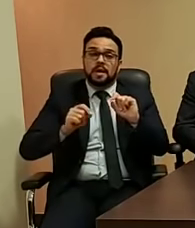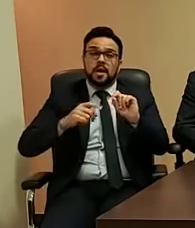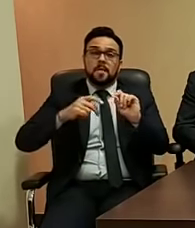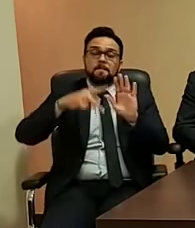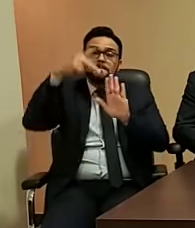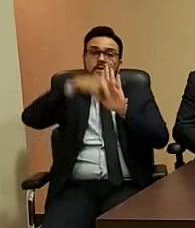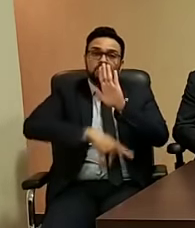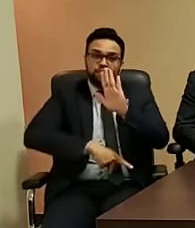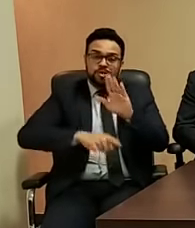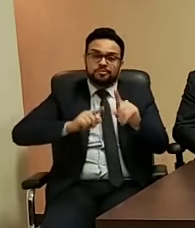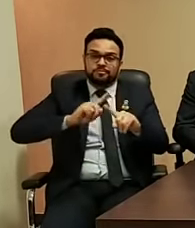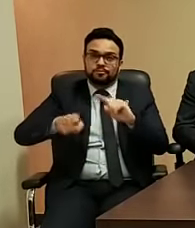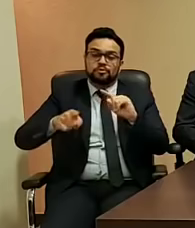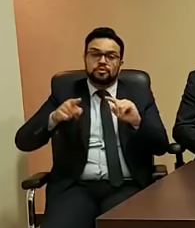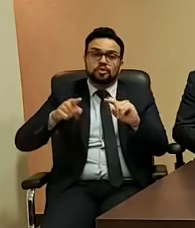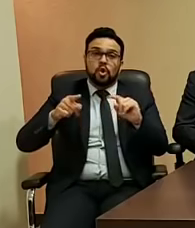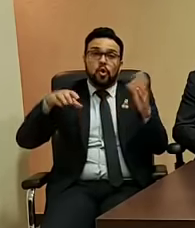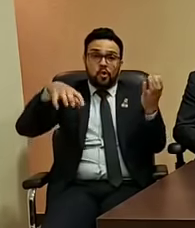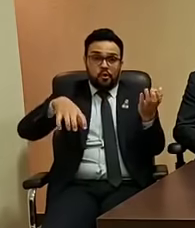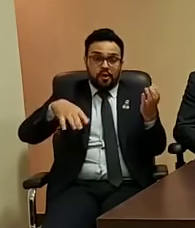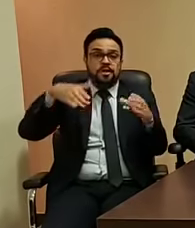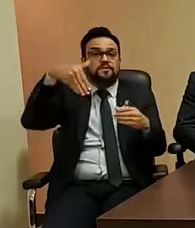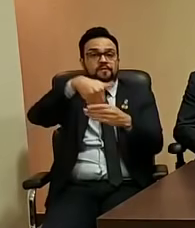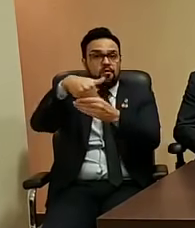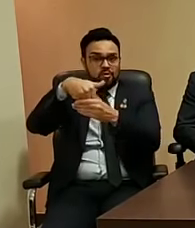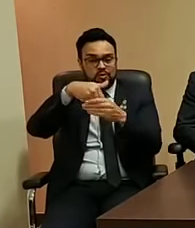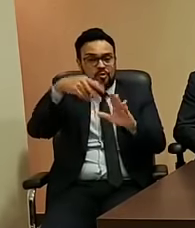essa semana. Então, o Congresso votou, um projeto de lei.